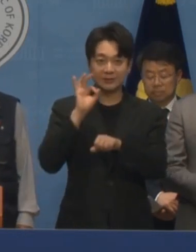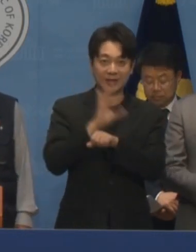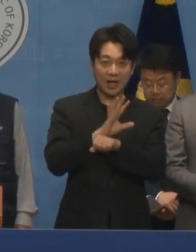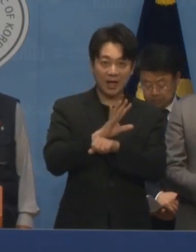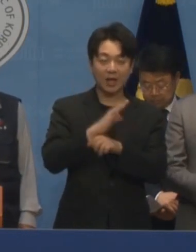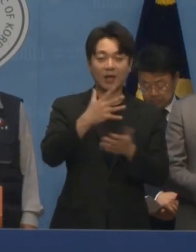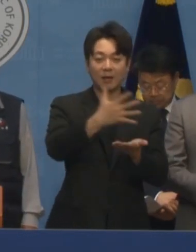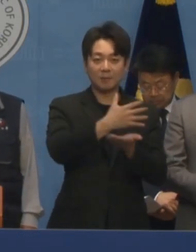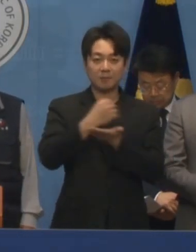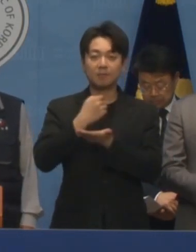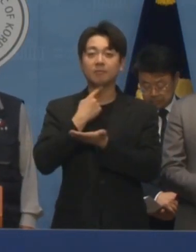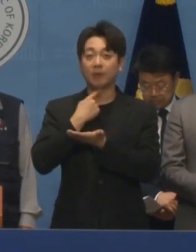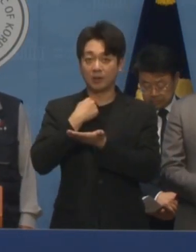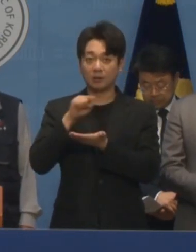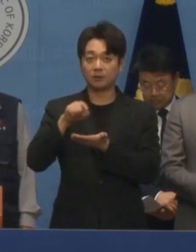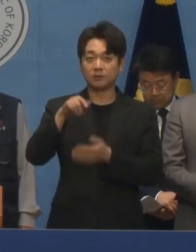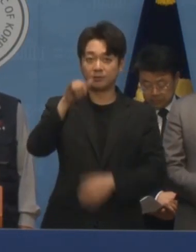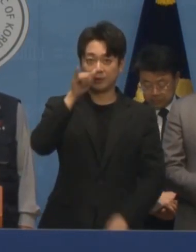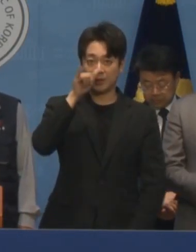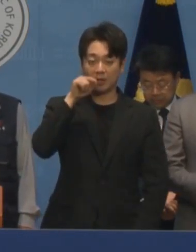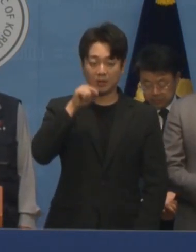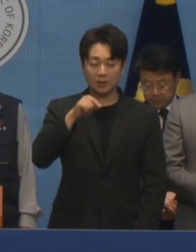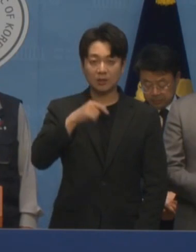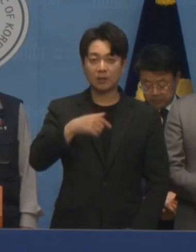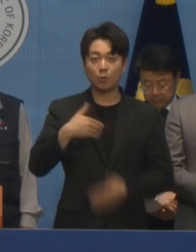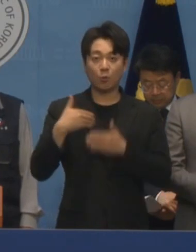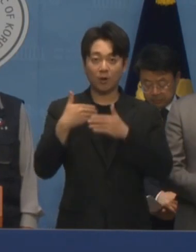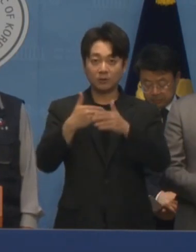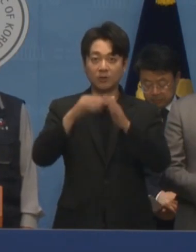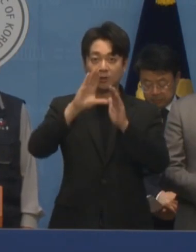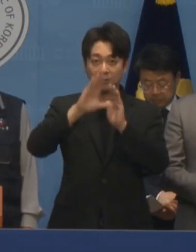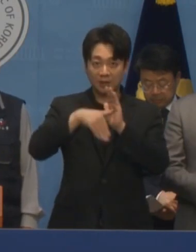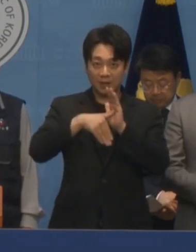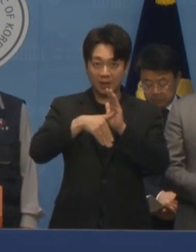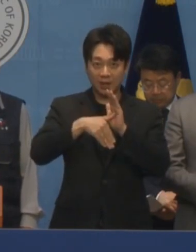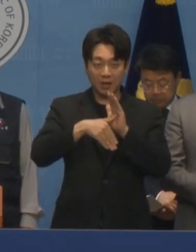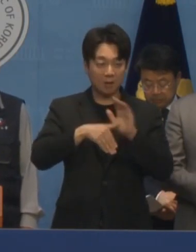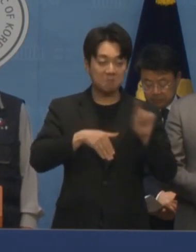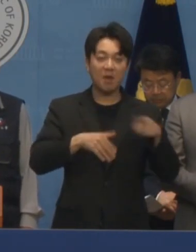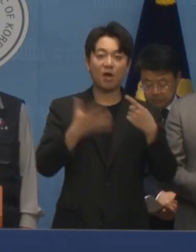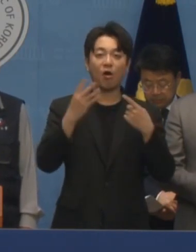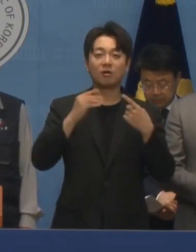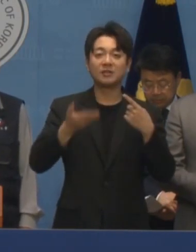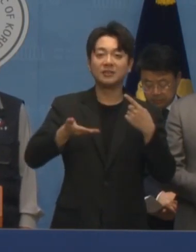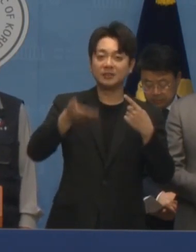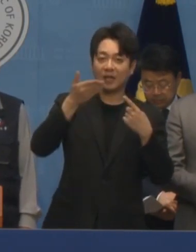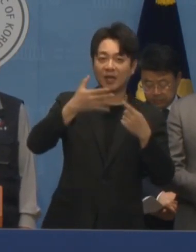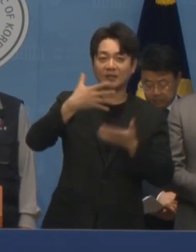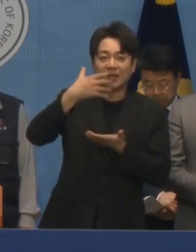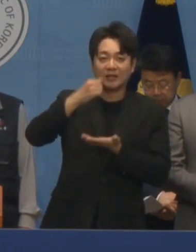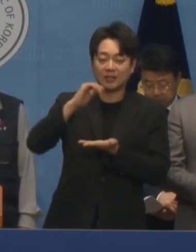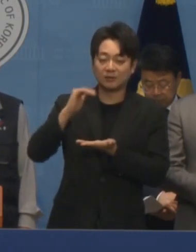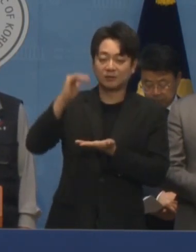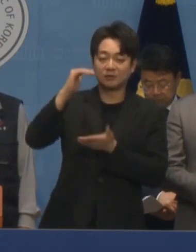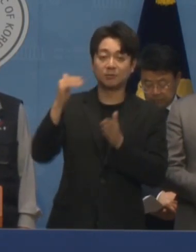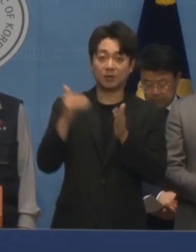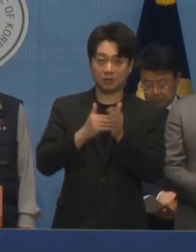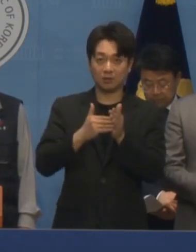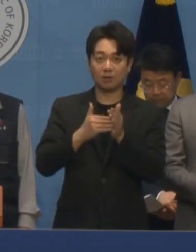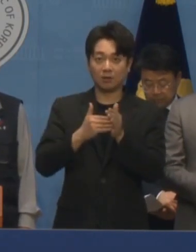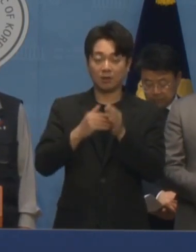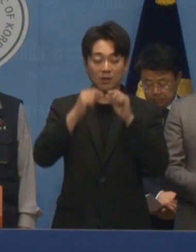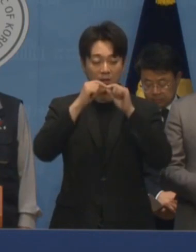대유타워를 사유한 바 있습니다. 그 과정에 엄청난 자산 증식이 있었습니다. 계열사를 통해 재산을